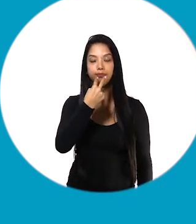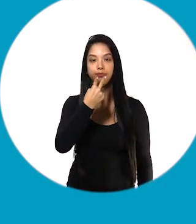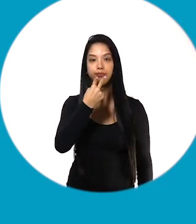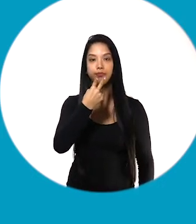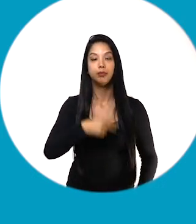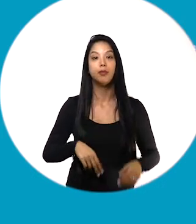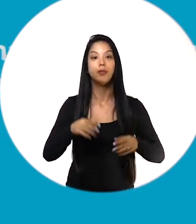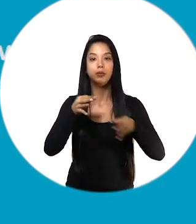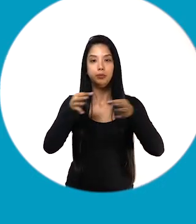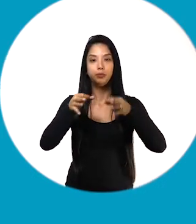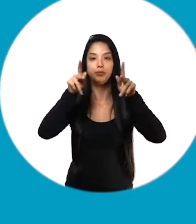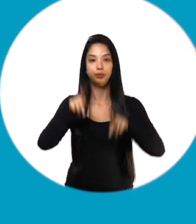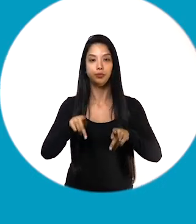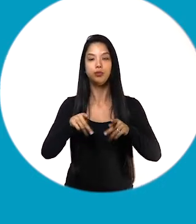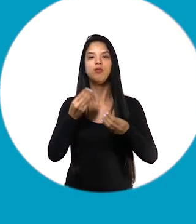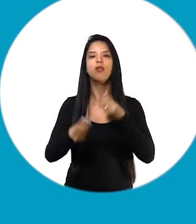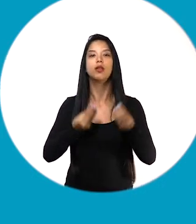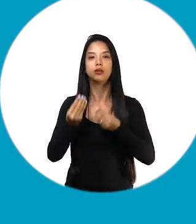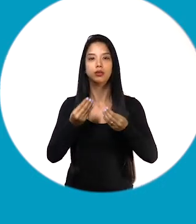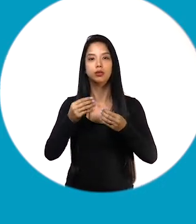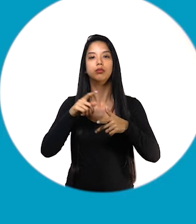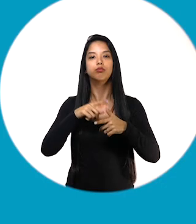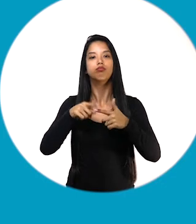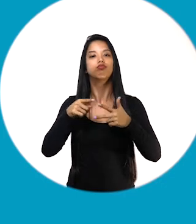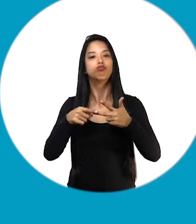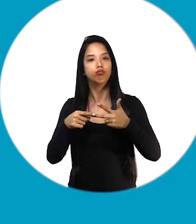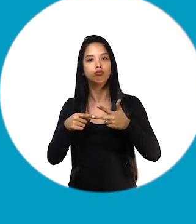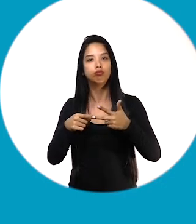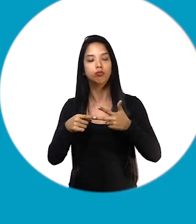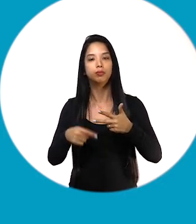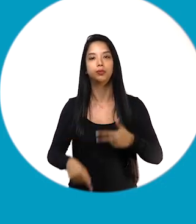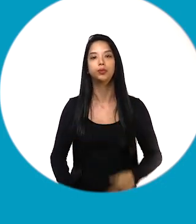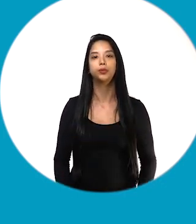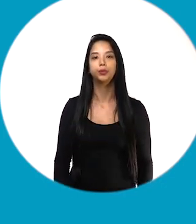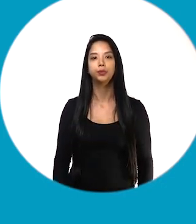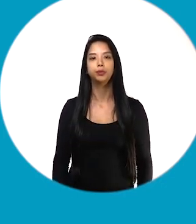labios. Explique a la persona las acciones que se van a llevar a cabo durante la emergencia.